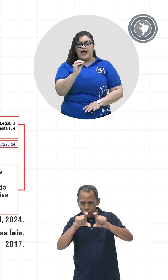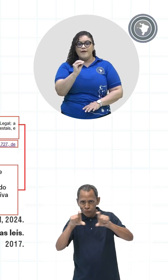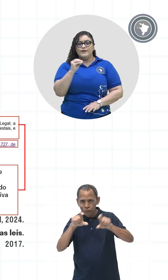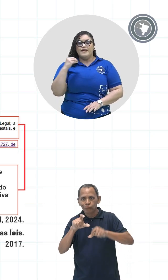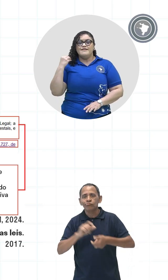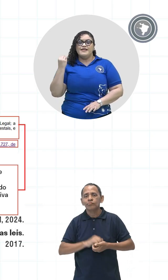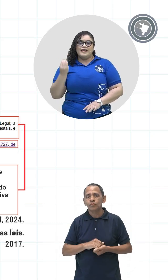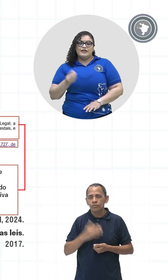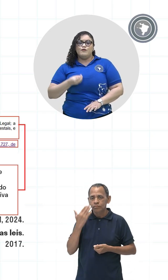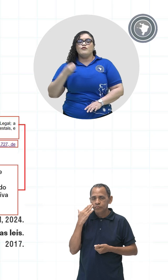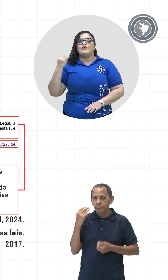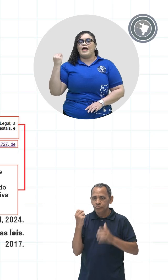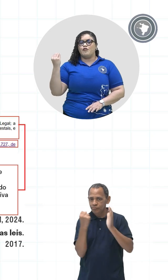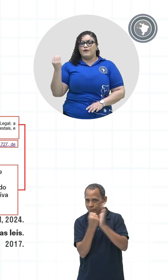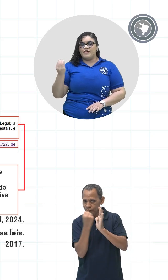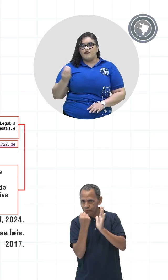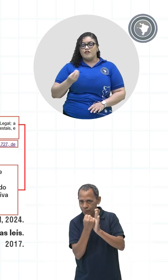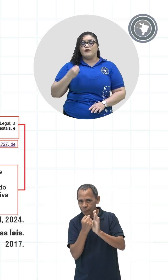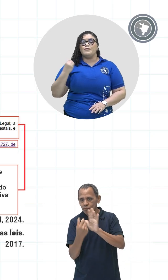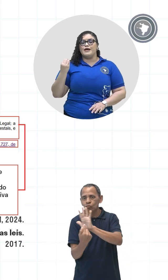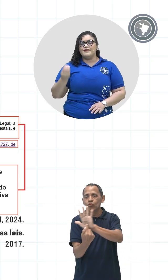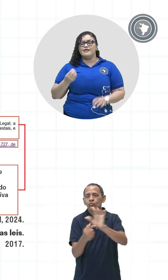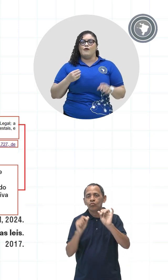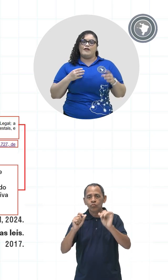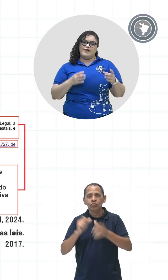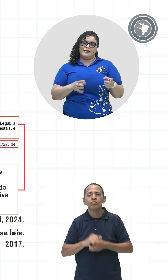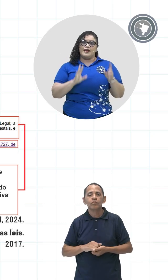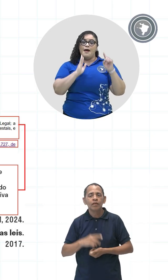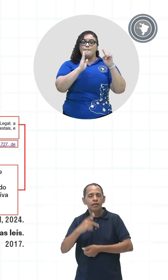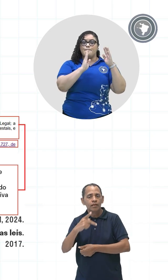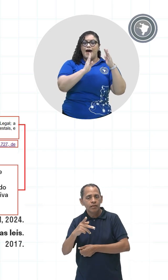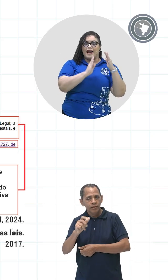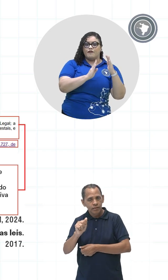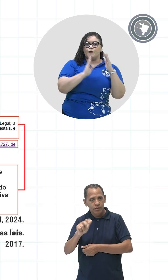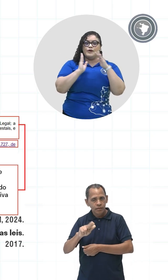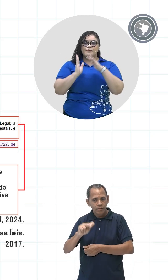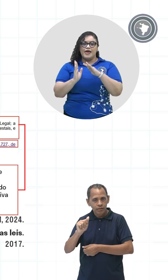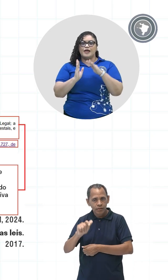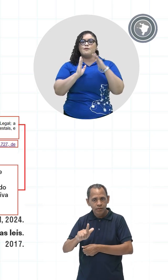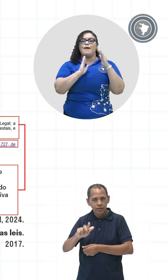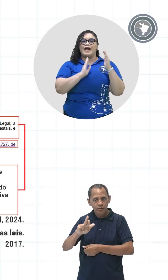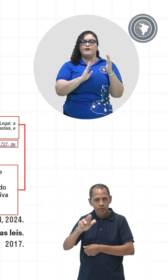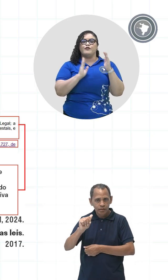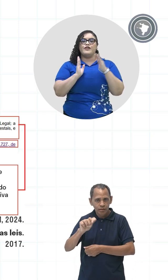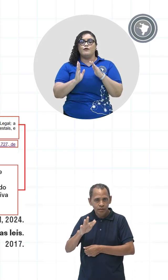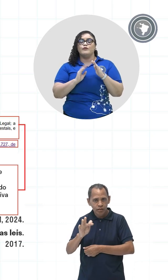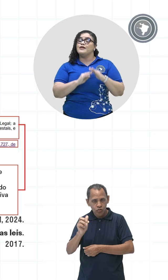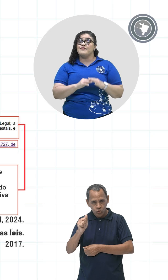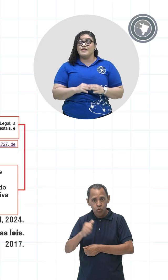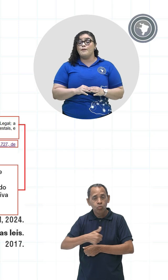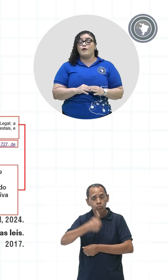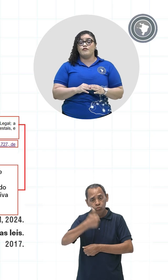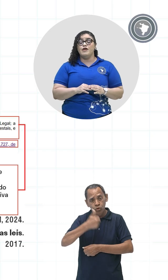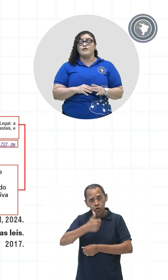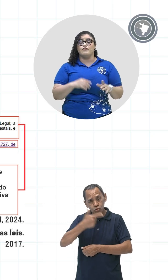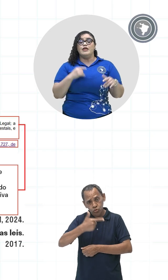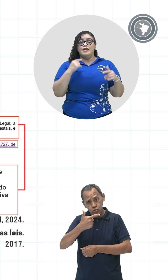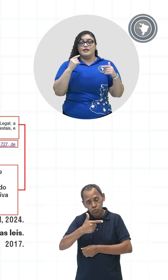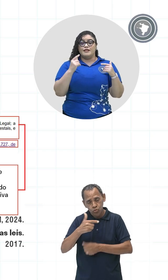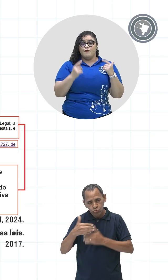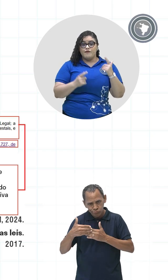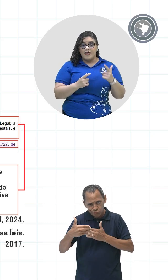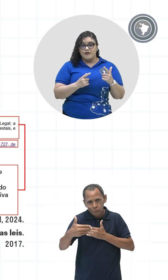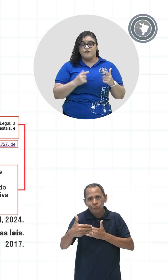parágrafo, tá? Seguido da respectiva numeração. Aí vai ter parágrafo primeiro, parágrafo segundo e assim por